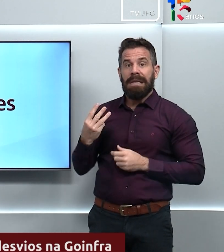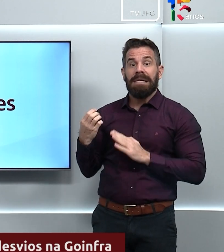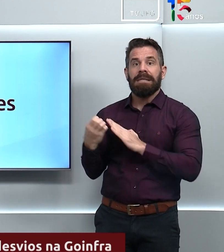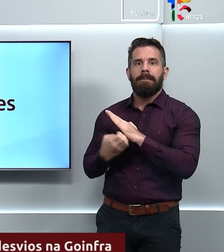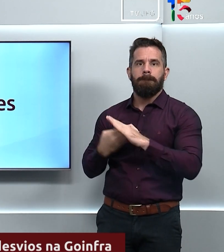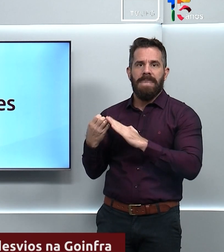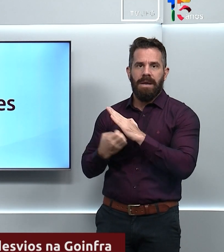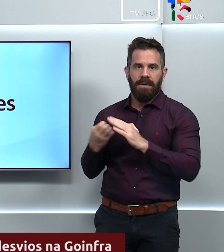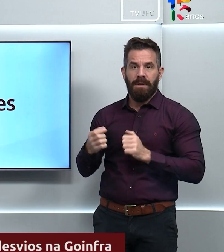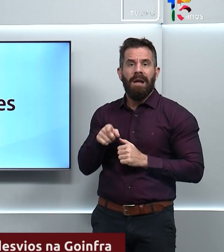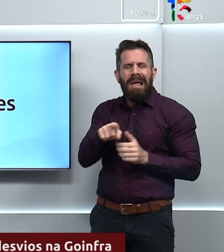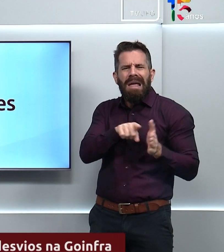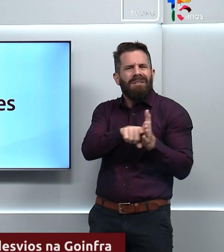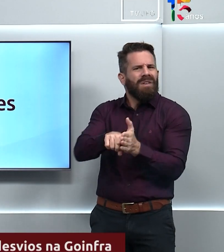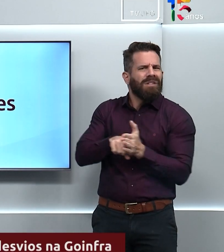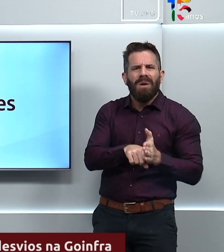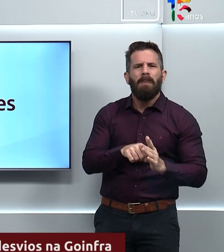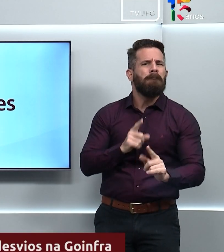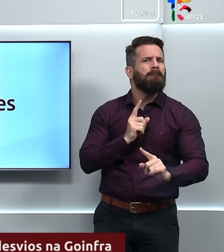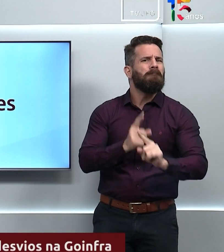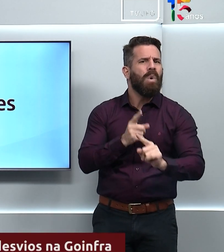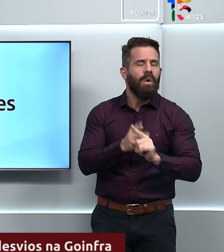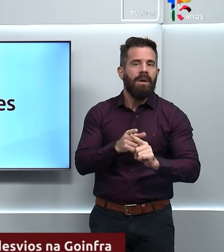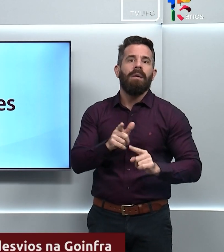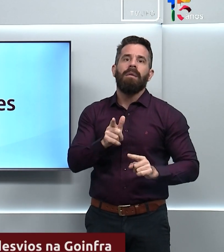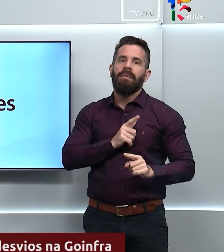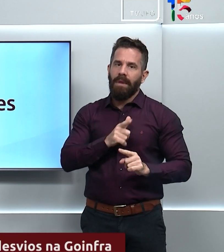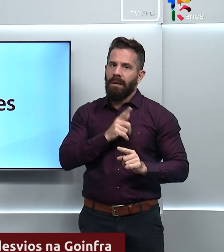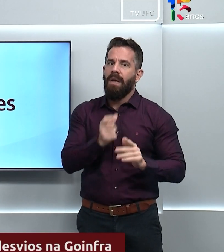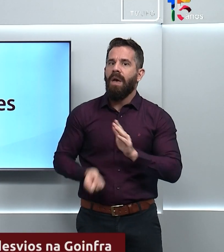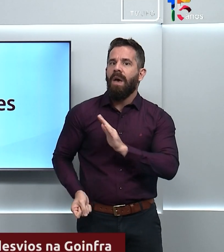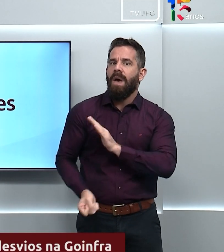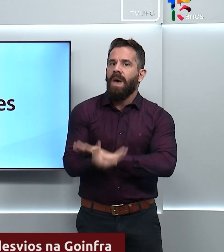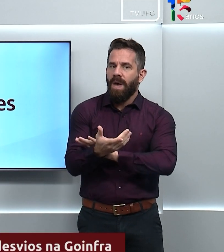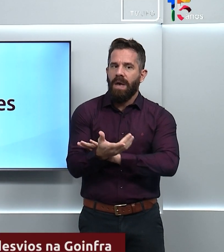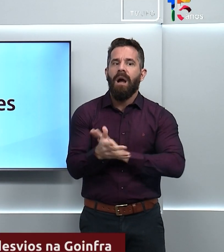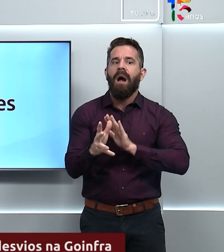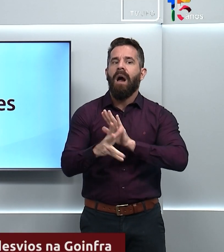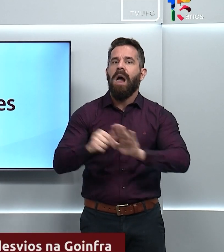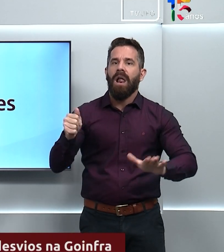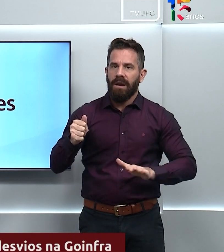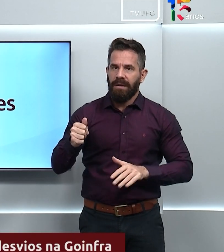Essa investigação apura um suposto desvio de 10 milhões de reais em